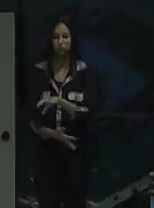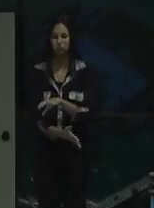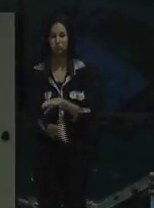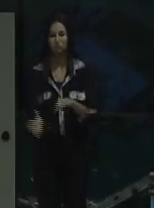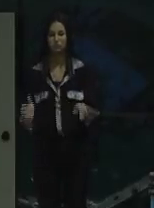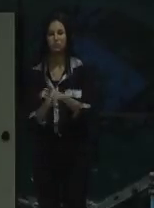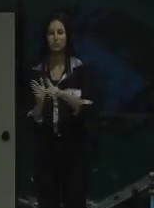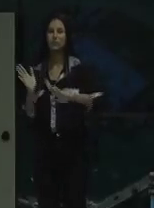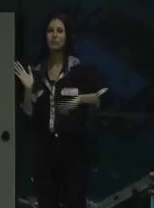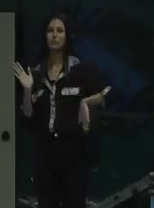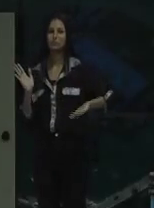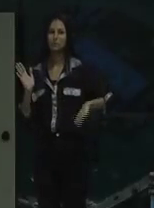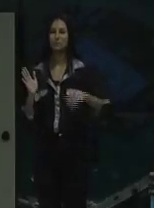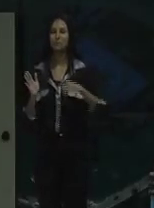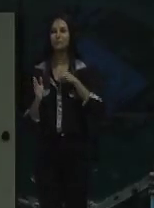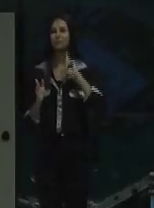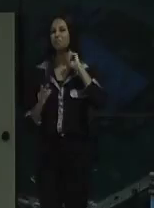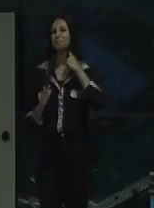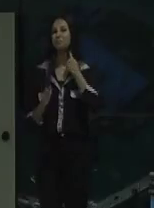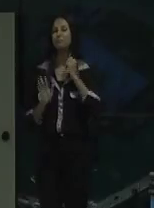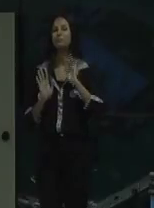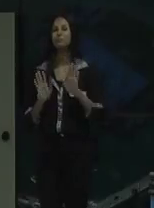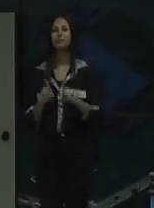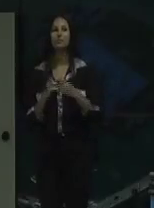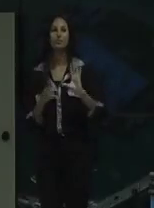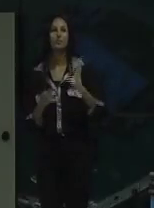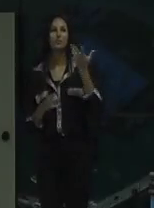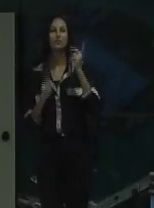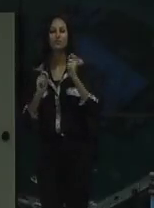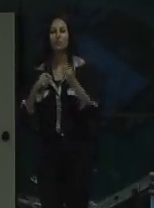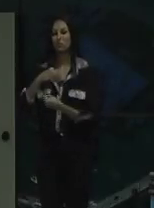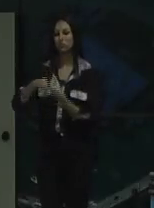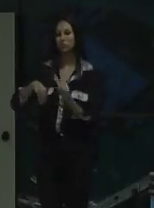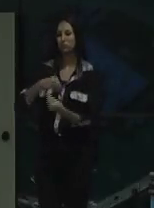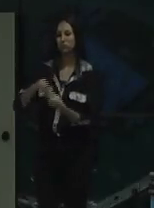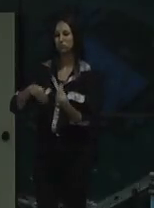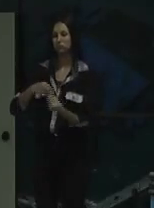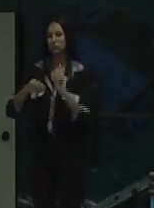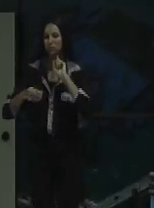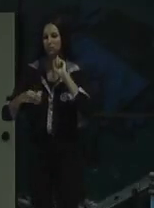praias. E além do mais, a mistura de lixo é muito grande,